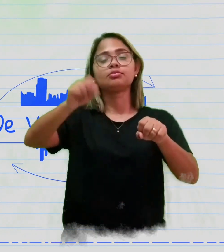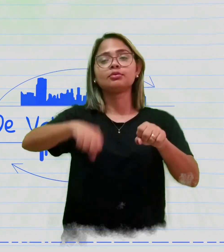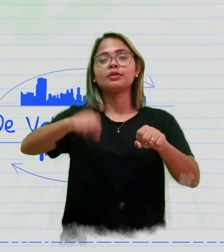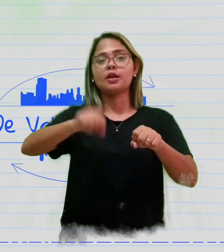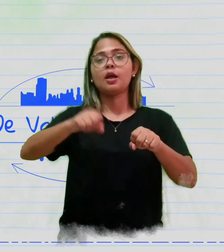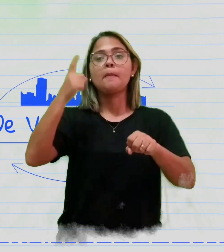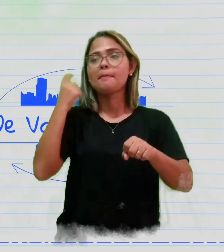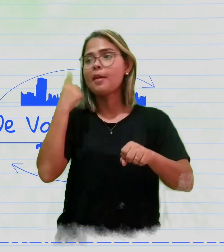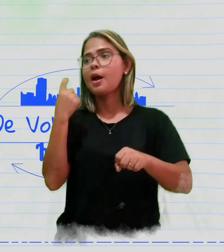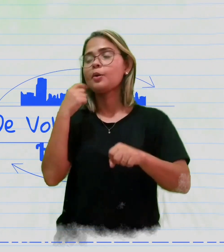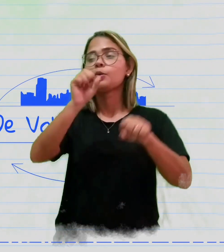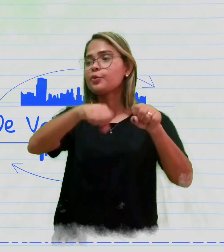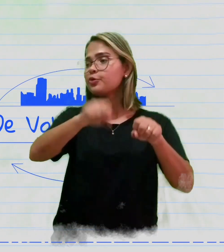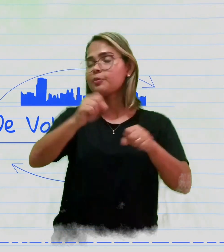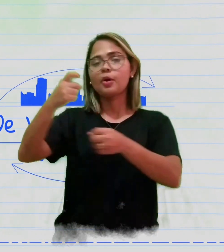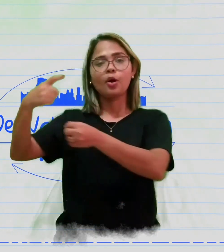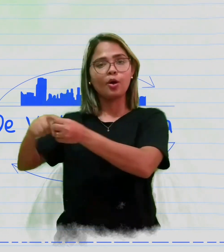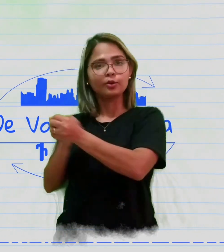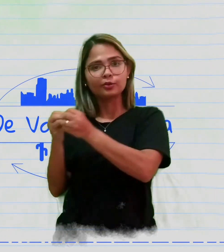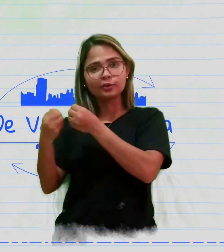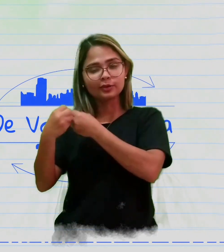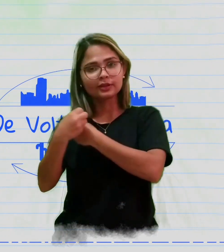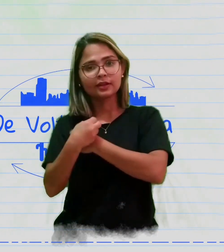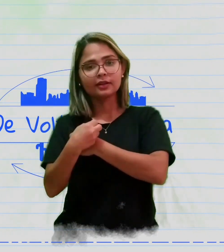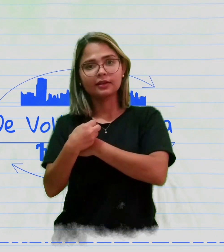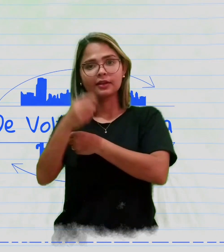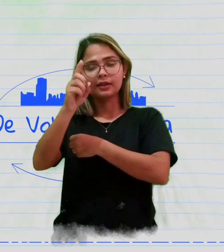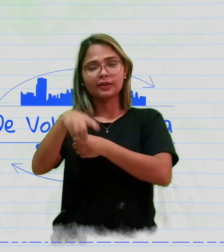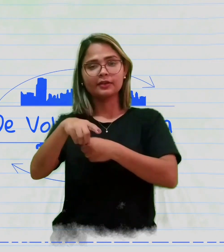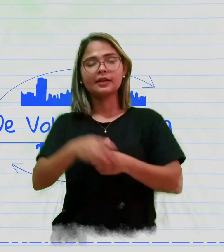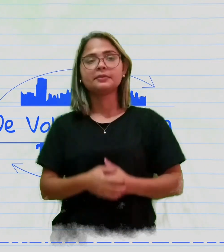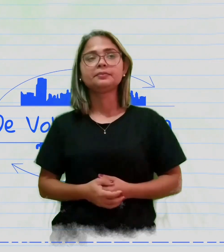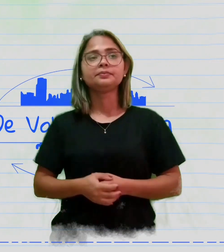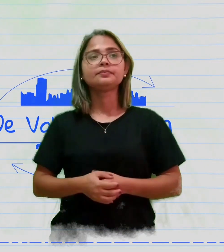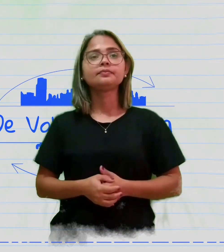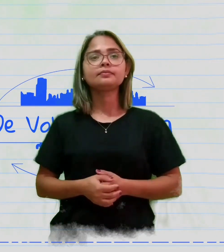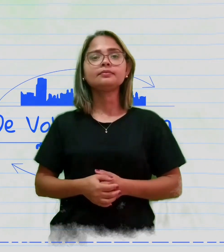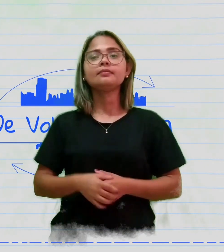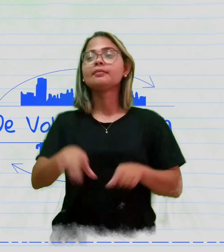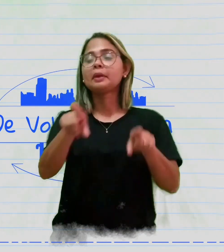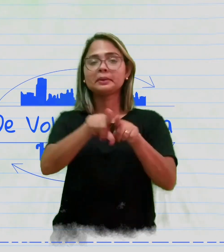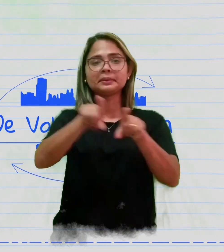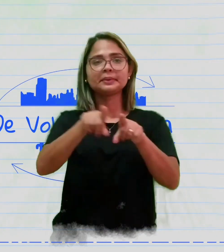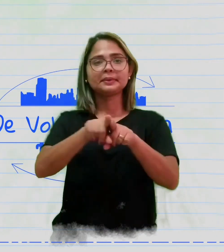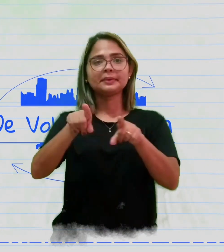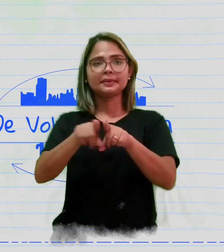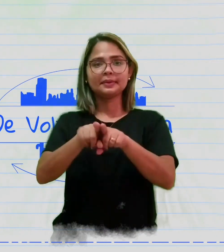fez no negócio mesmo, tipo, as passadas, colocou o celular no chão e foi andando. Tipo, a Eliduane teve um papel imenso nessa parte da